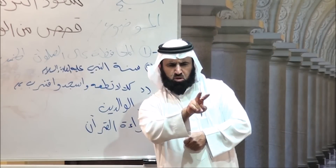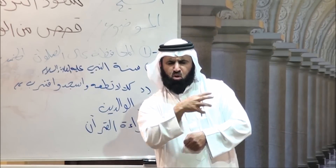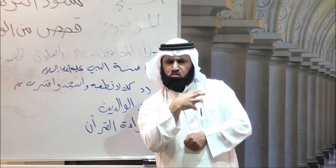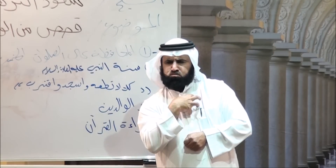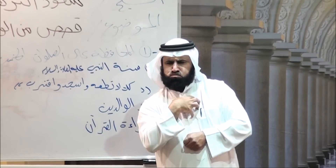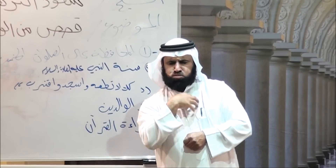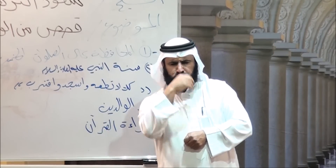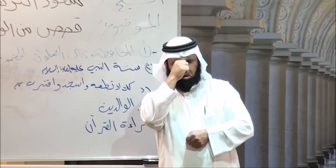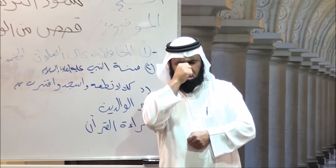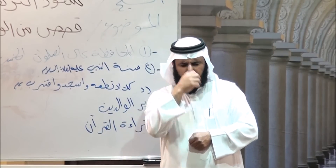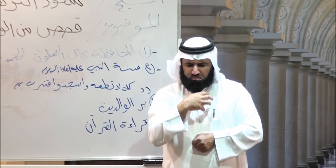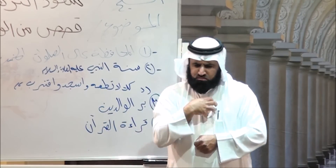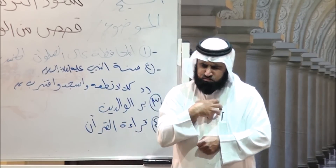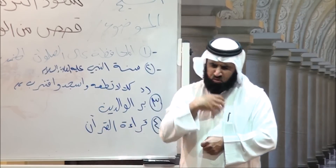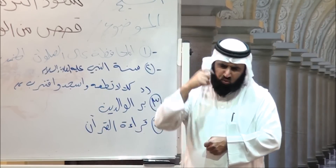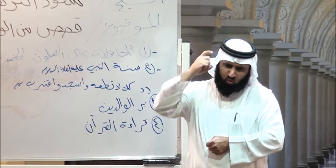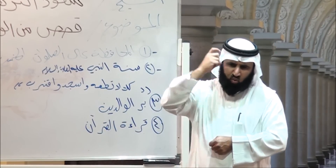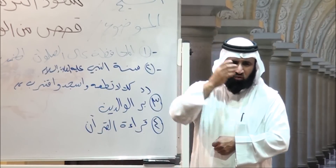مهموم،